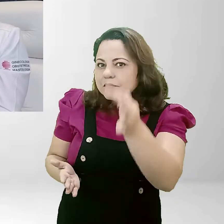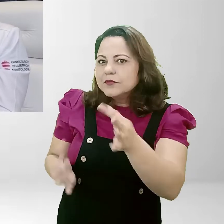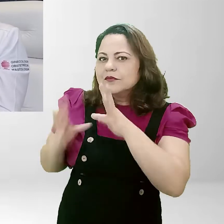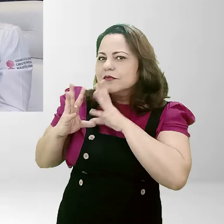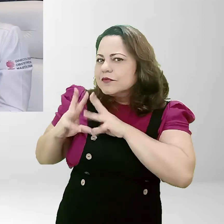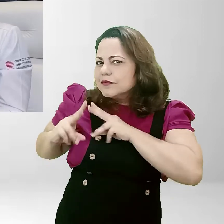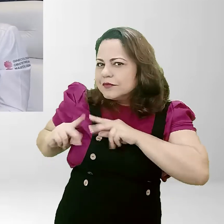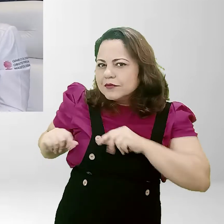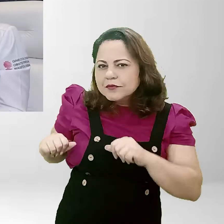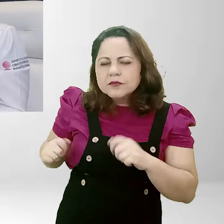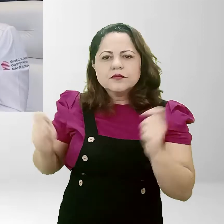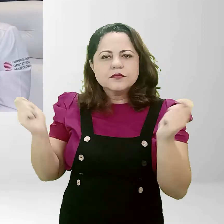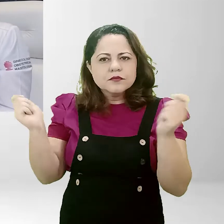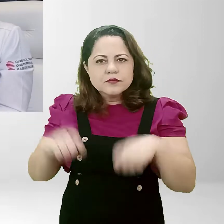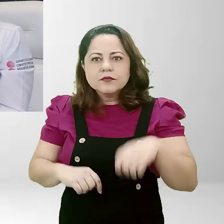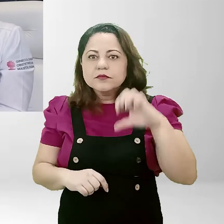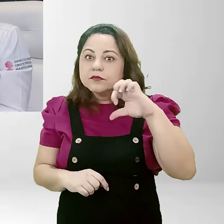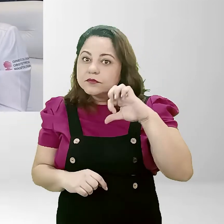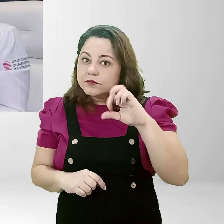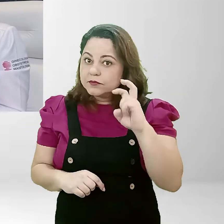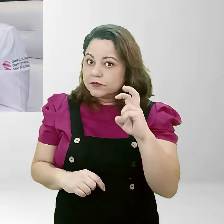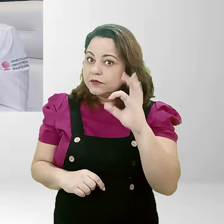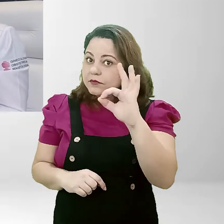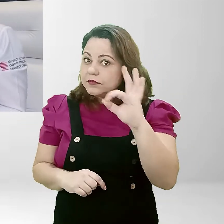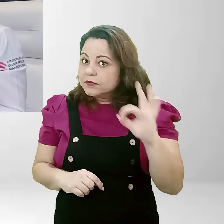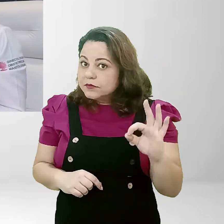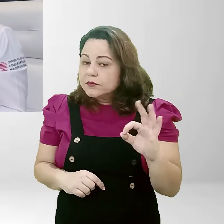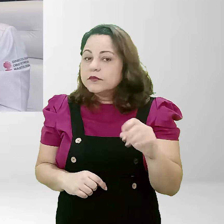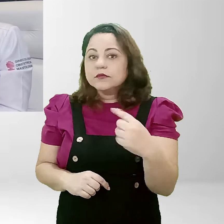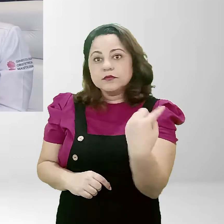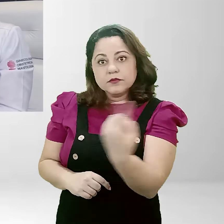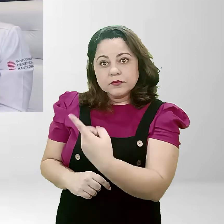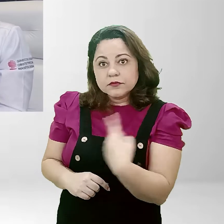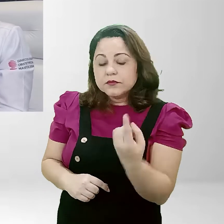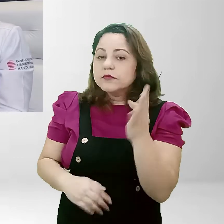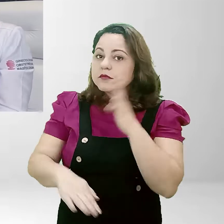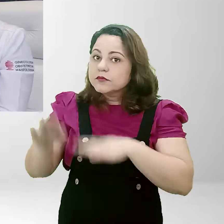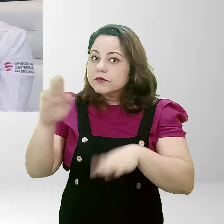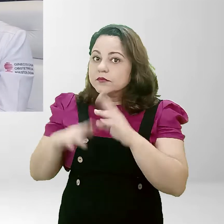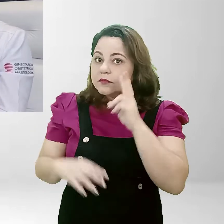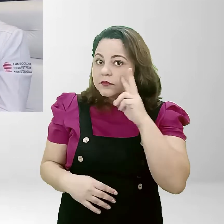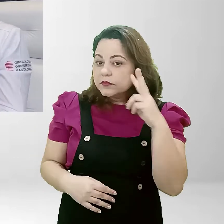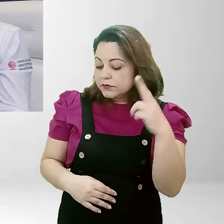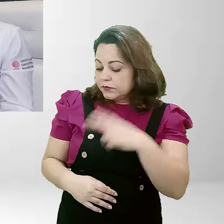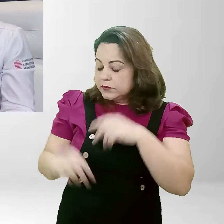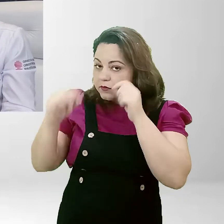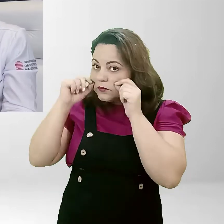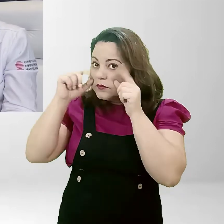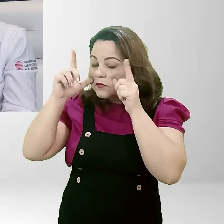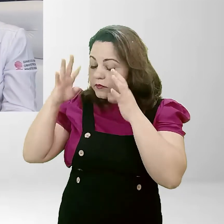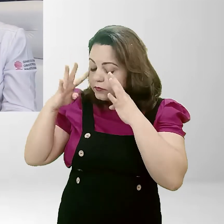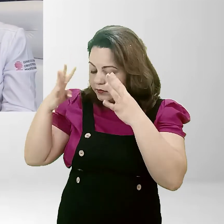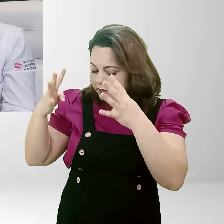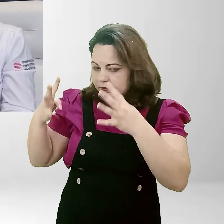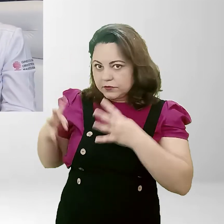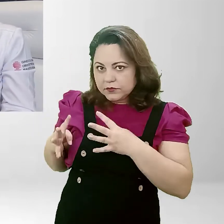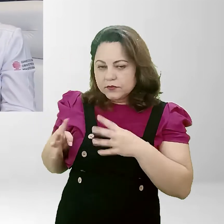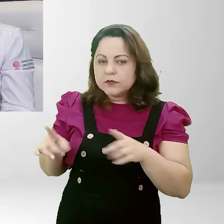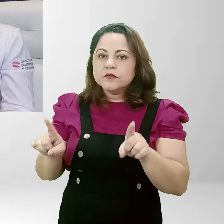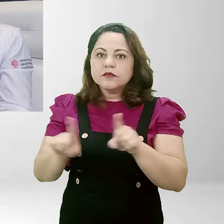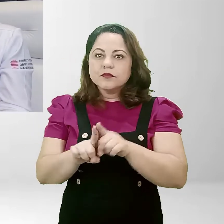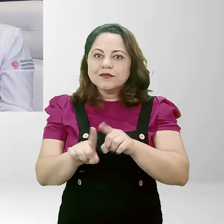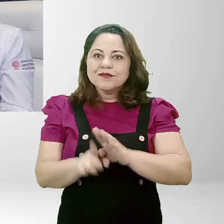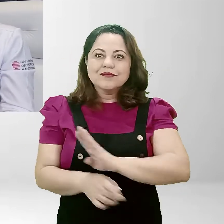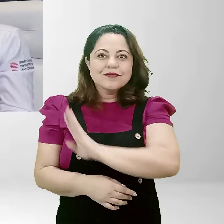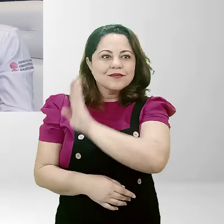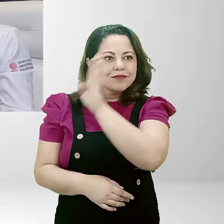95%. Por isso, a prevenção depende de nós e, além dos exames disponibilizados anualmente, a